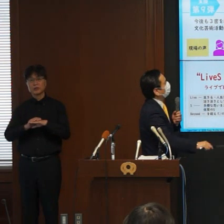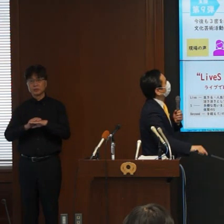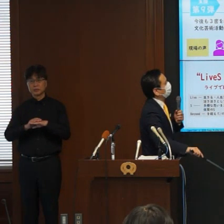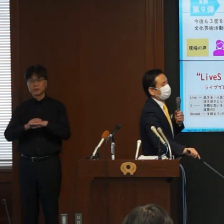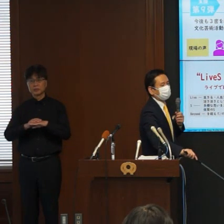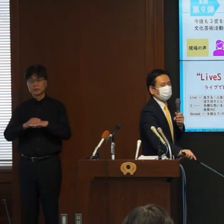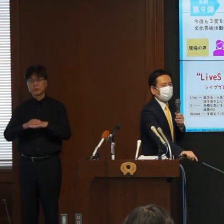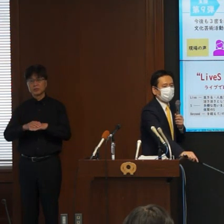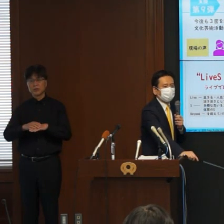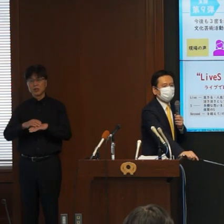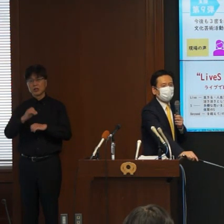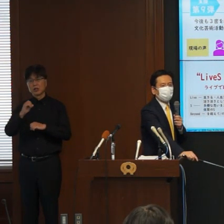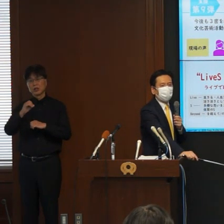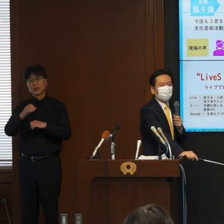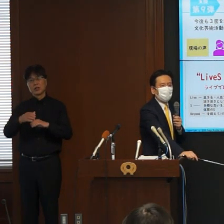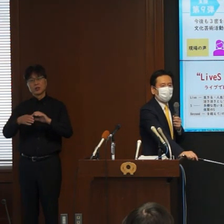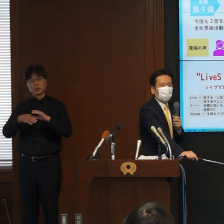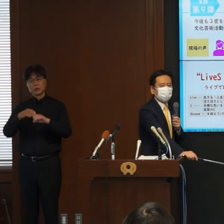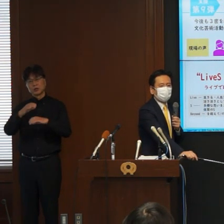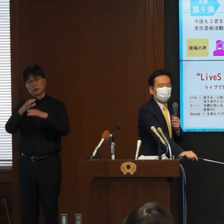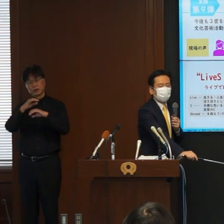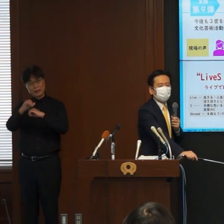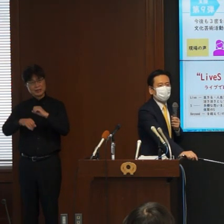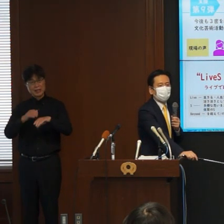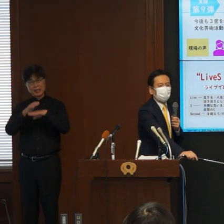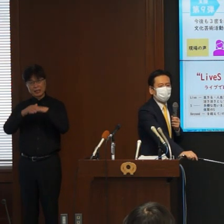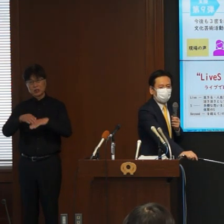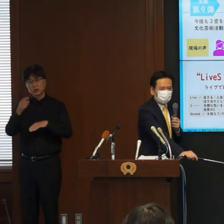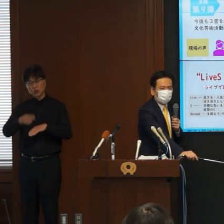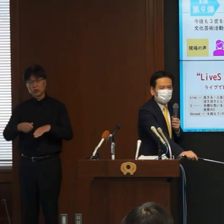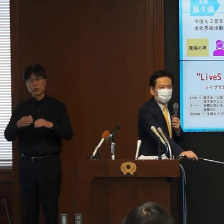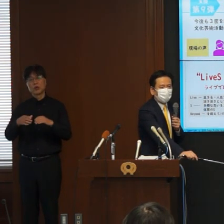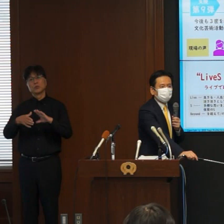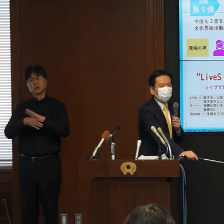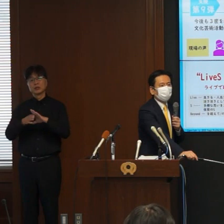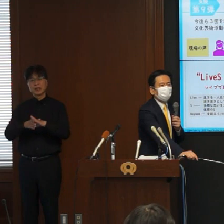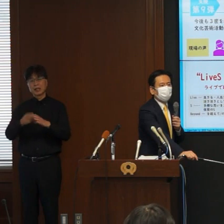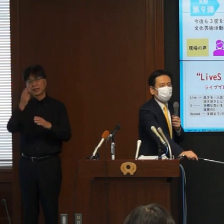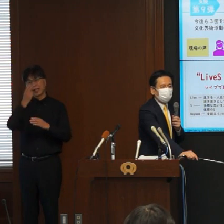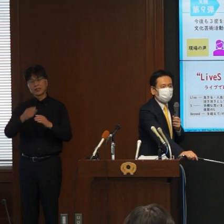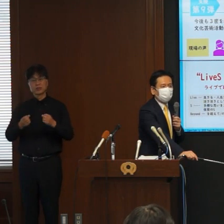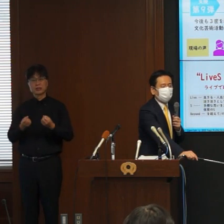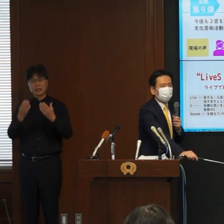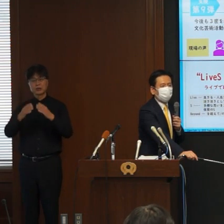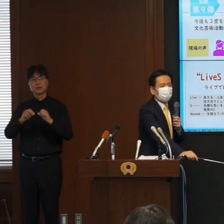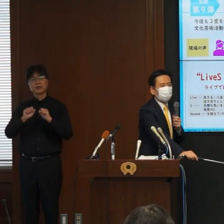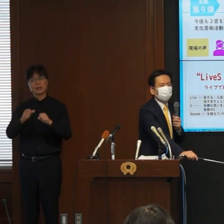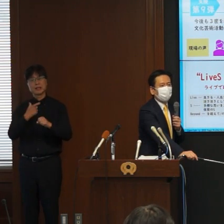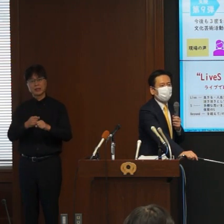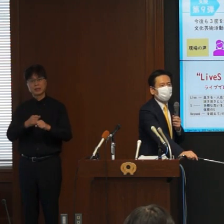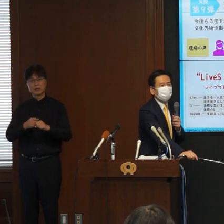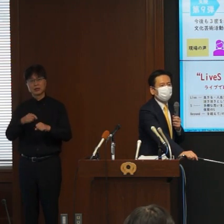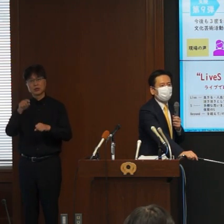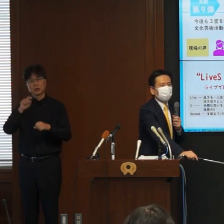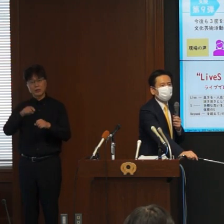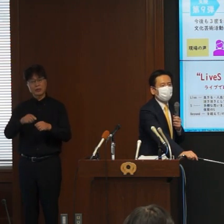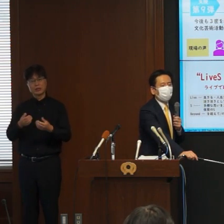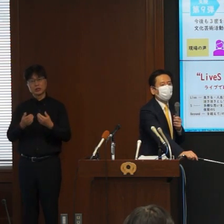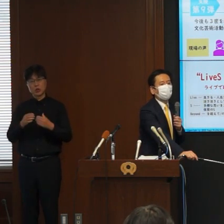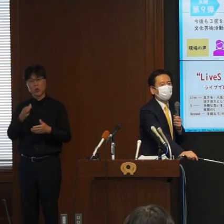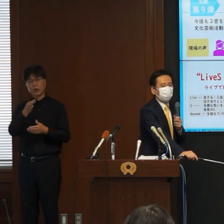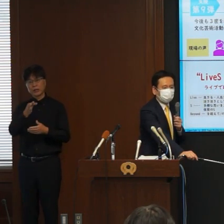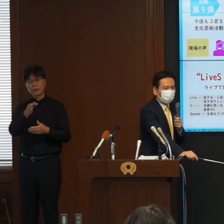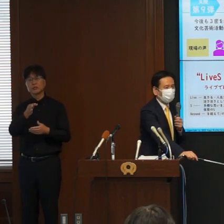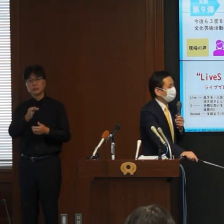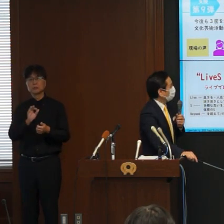の文化芸術祭を佐賀県はやっていきたい。でそのためにかかる経費についての助